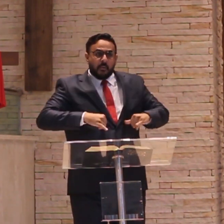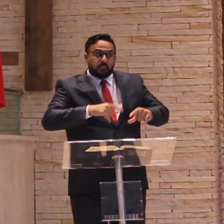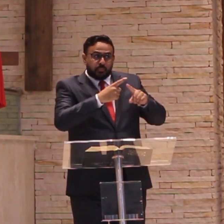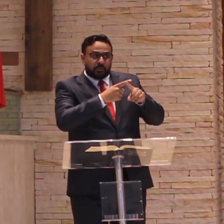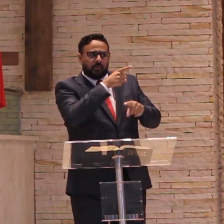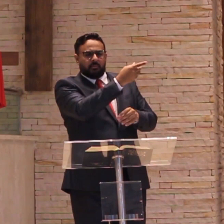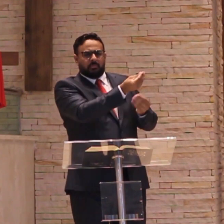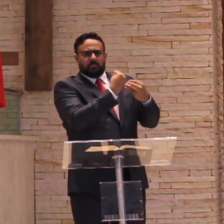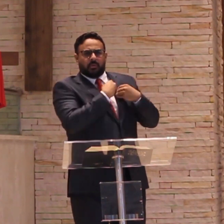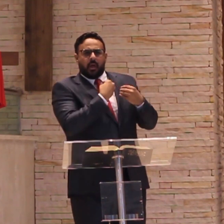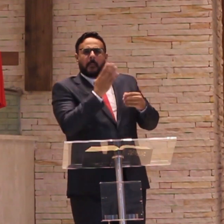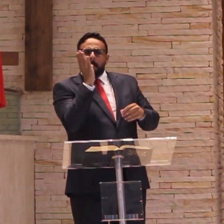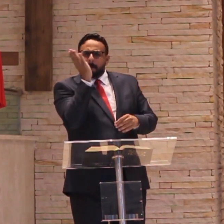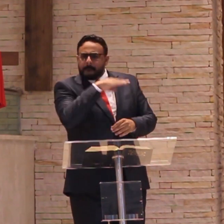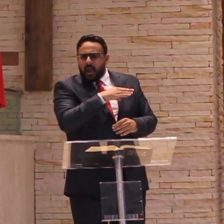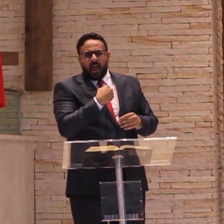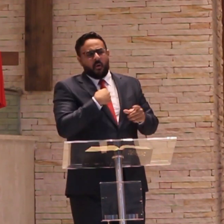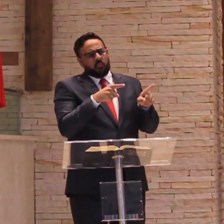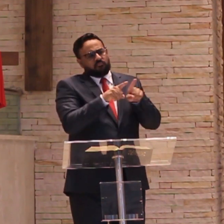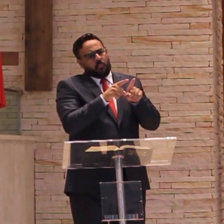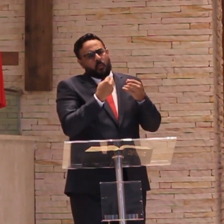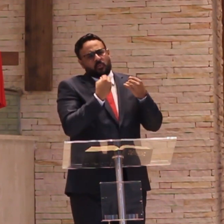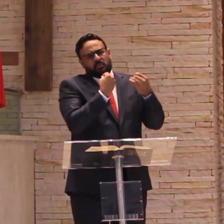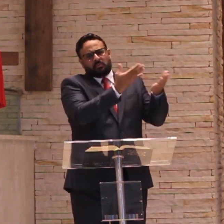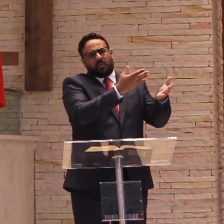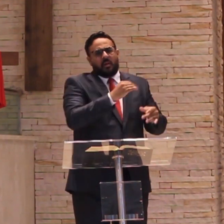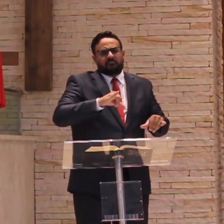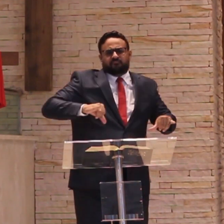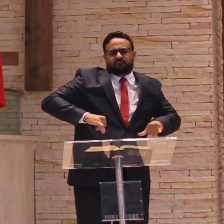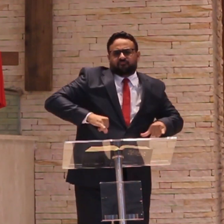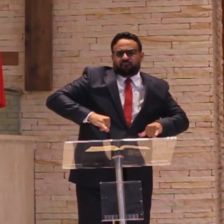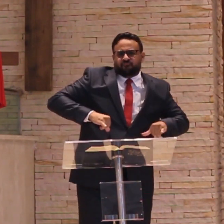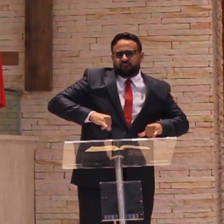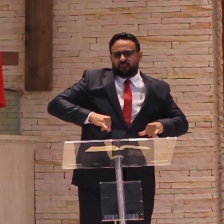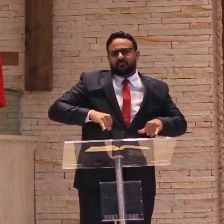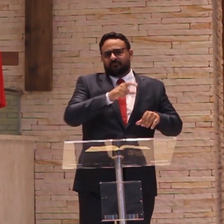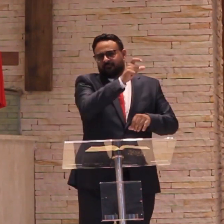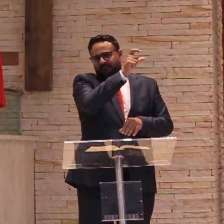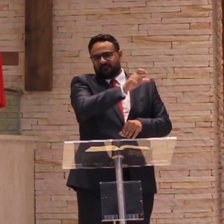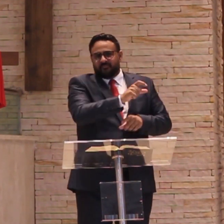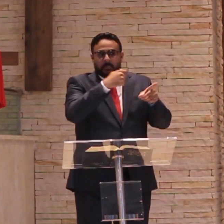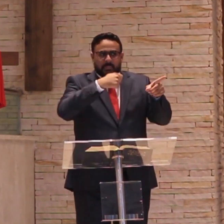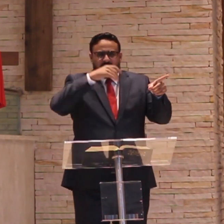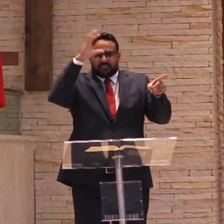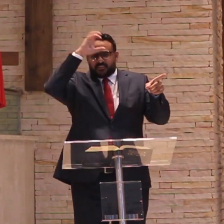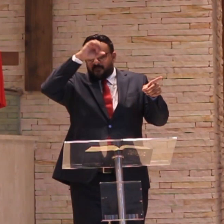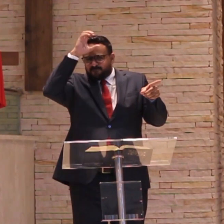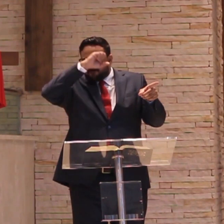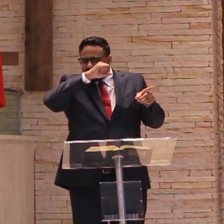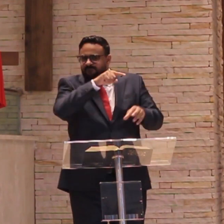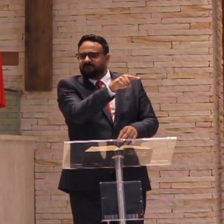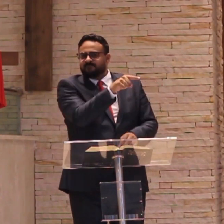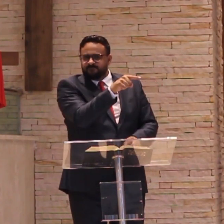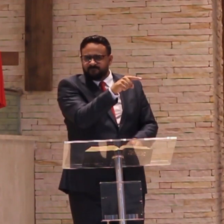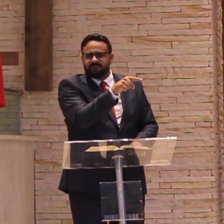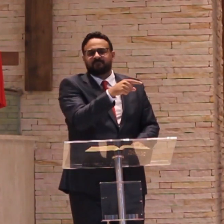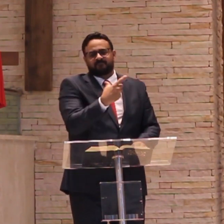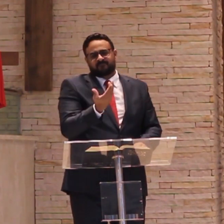algumas pessoas eram pregadas com braços abertos. Dependendo do tipo de pessoa, eles selecionavam qual o tipo